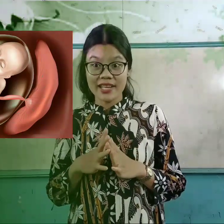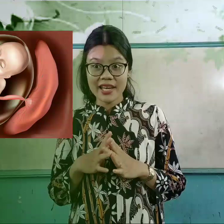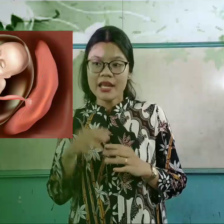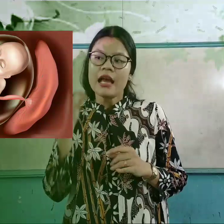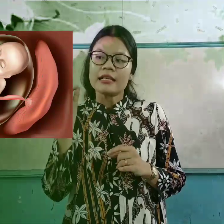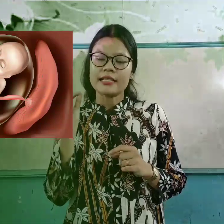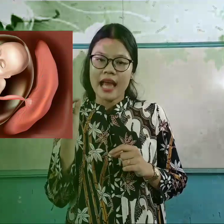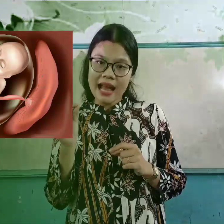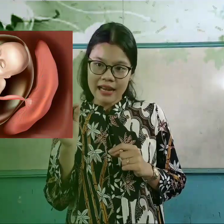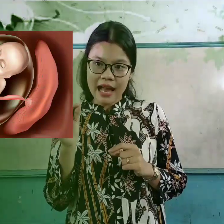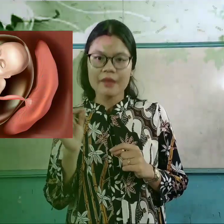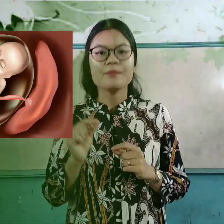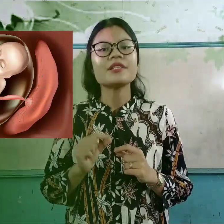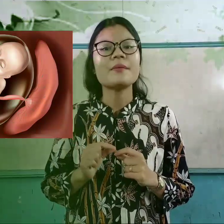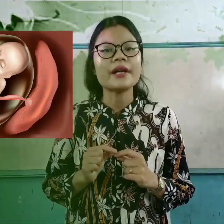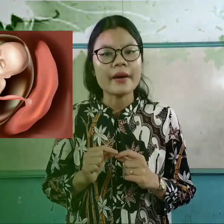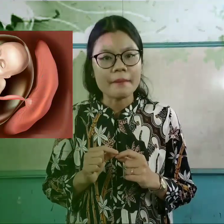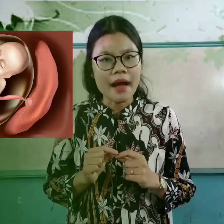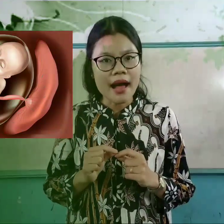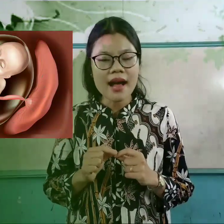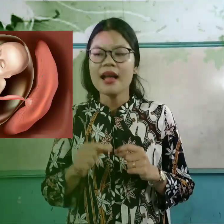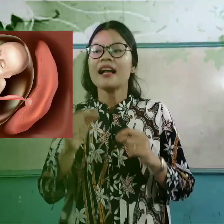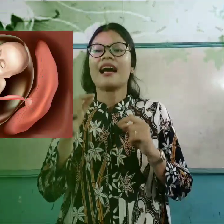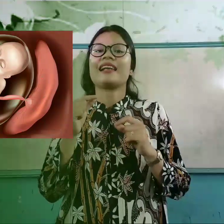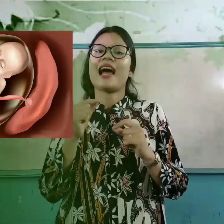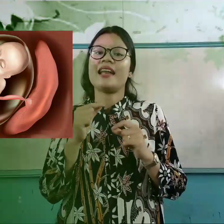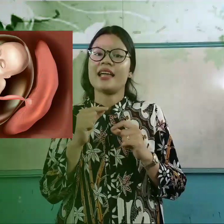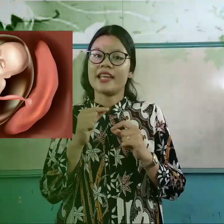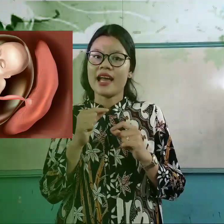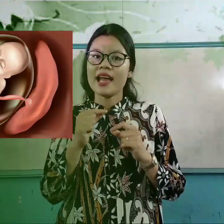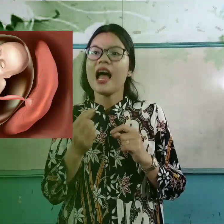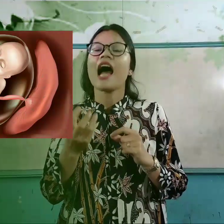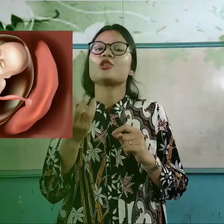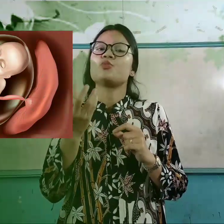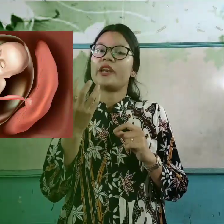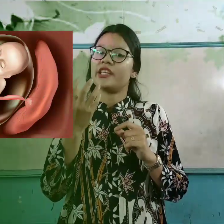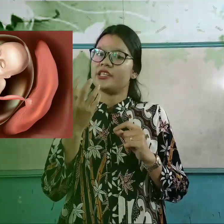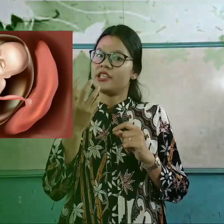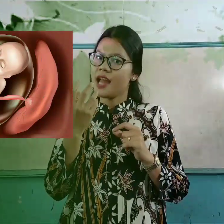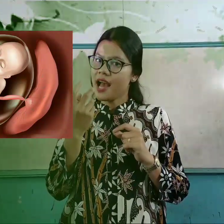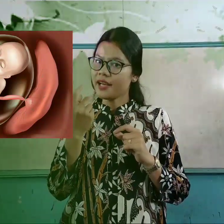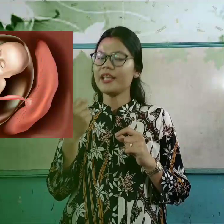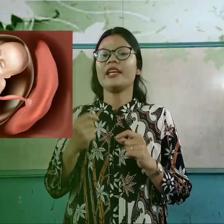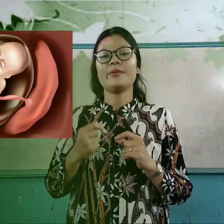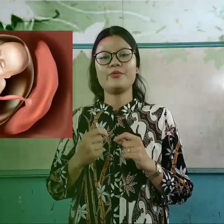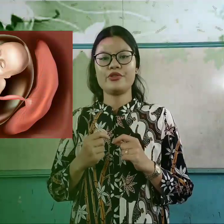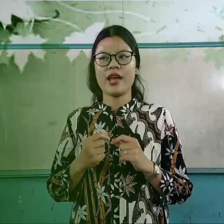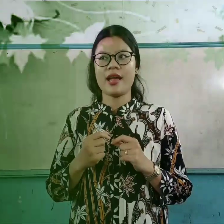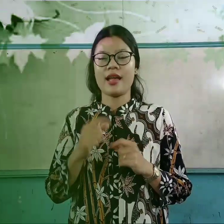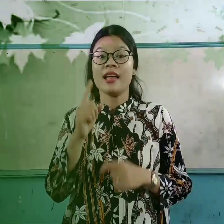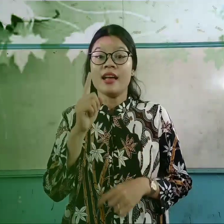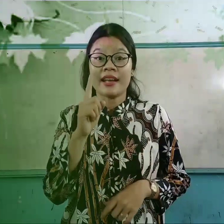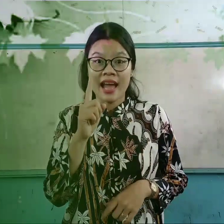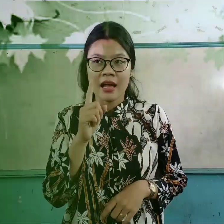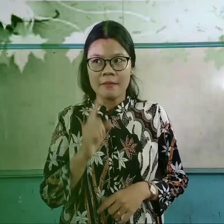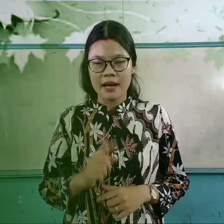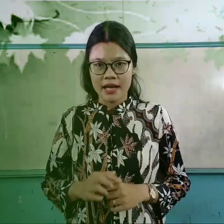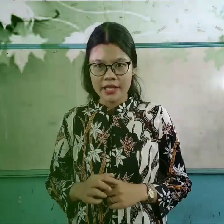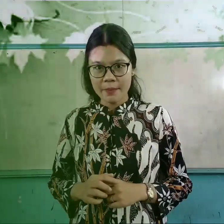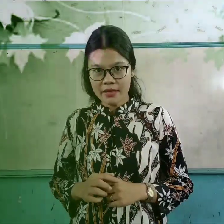Jadi si anak bisa berkembang karena adanya asupan gizi dari ibunya. Nah, makanya